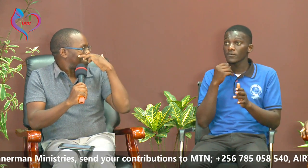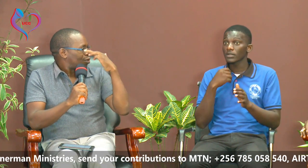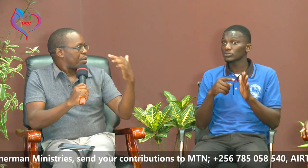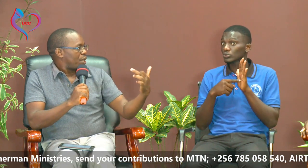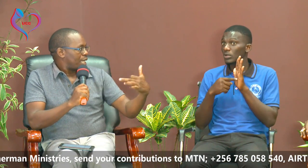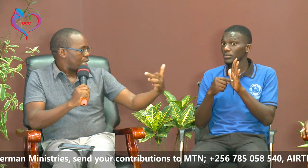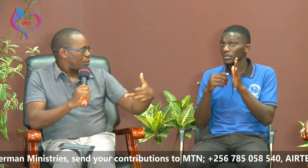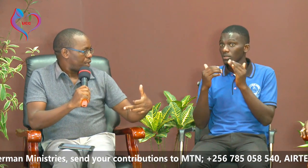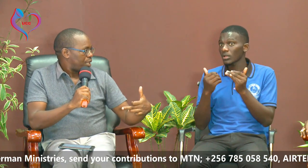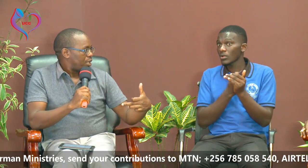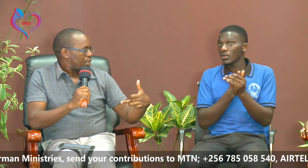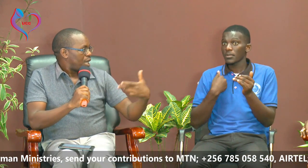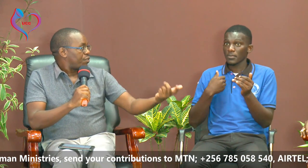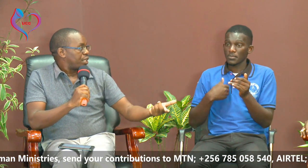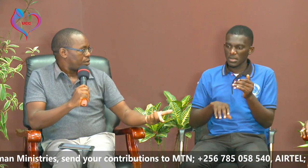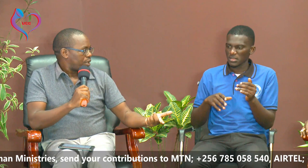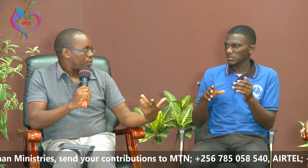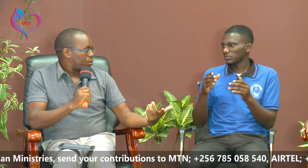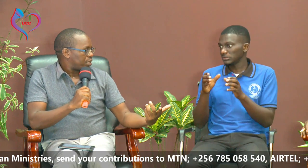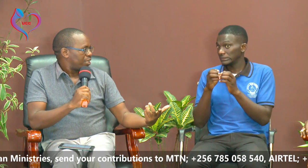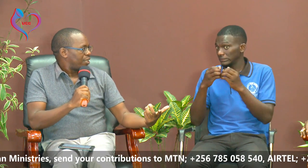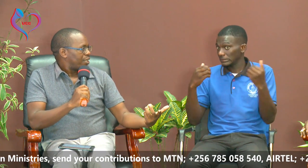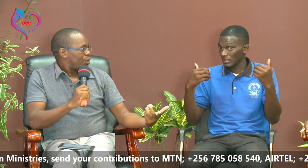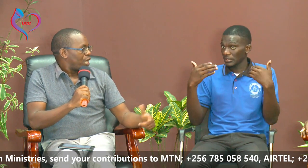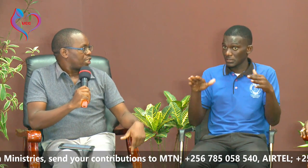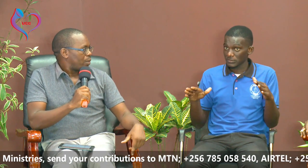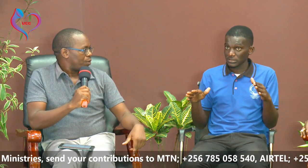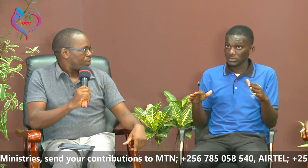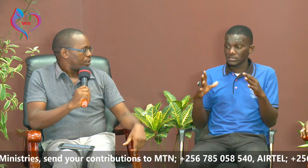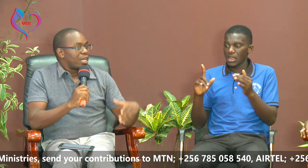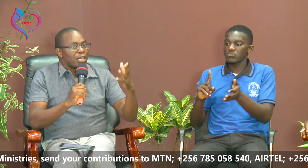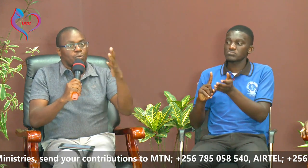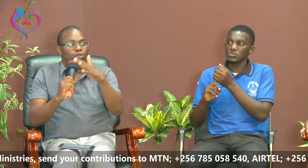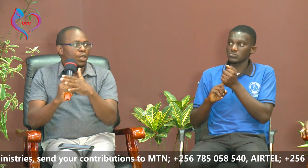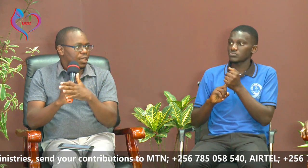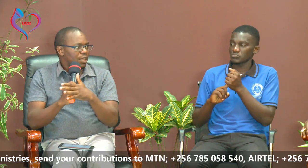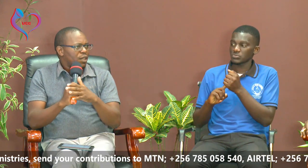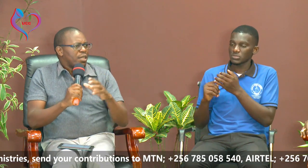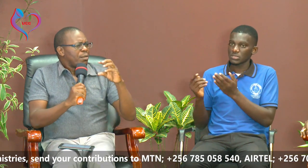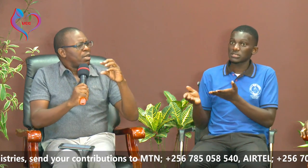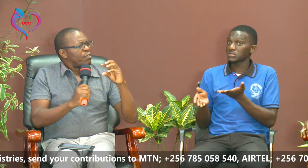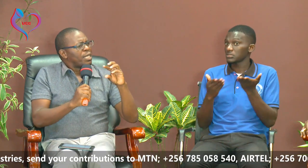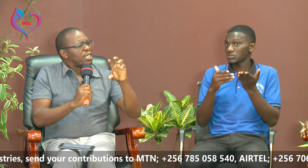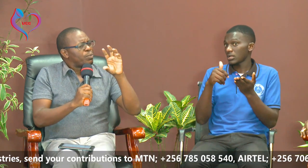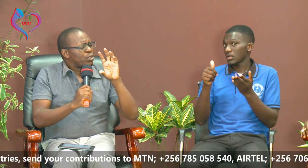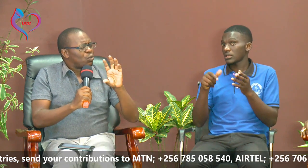rwanje juke mama wange ali anobye ngavuddeyo ngalokose ryanchi mayo then I'm exposed to another life ni abana bafe bali exposed